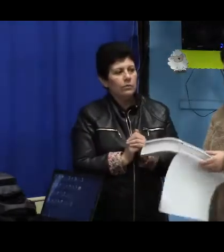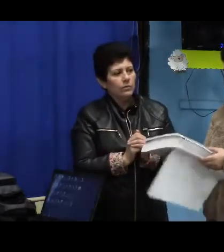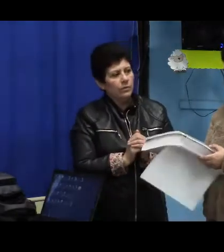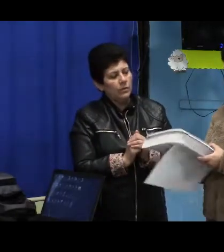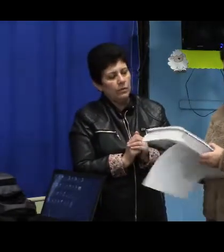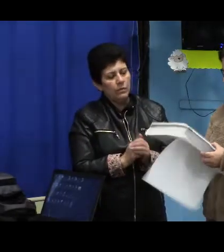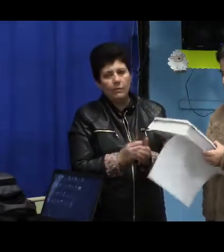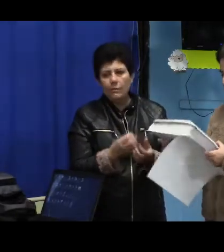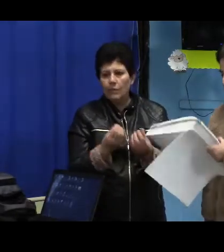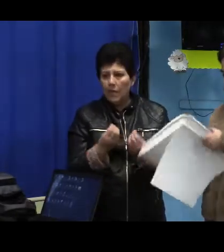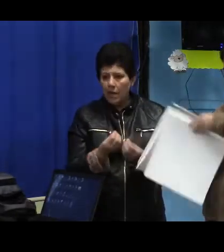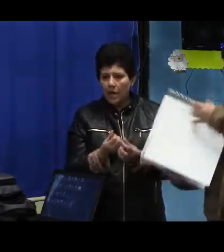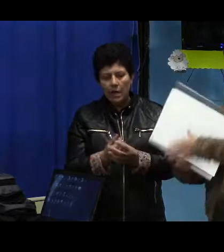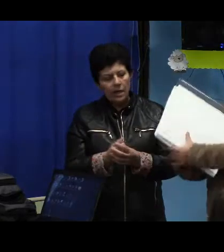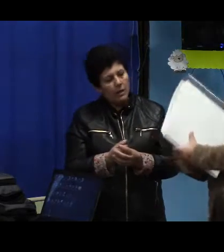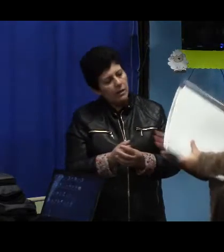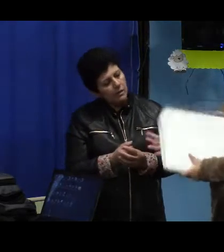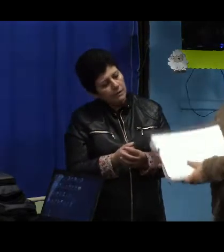para